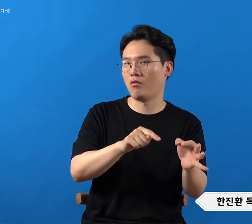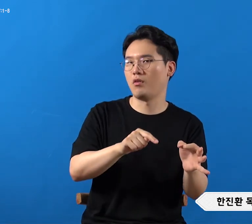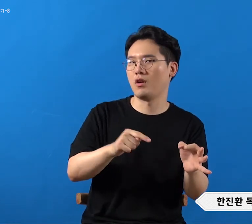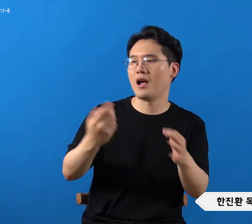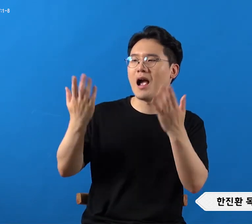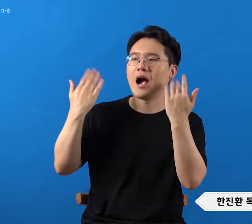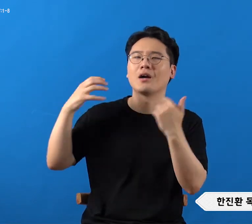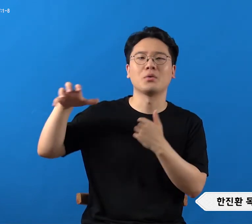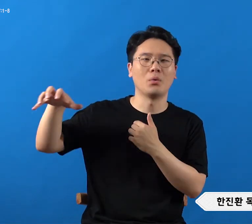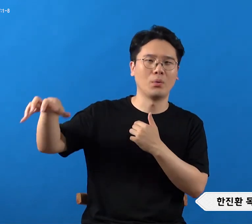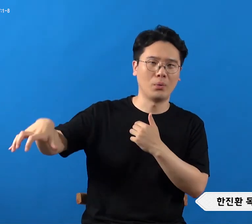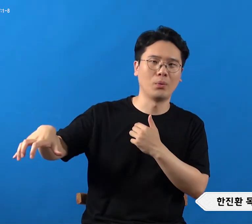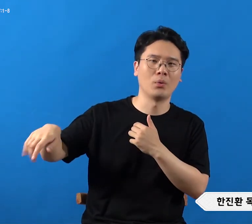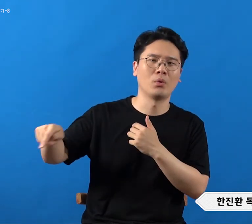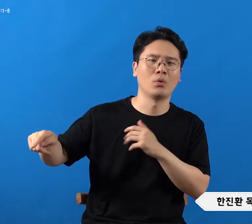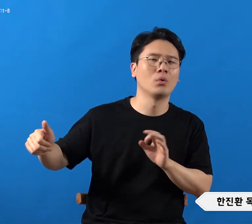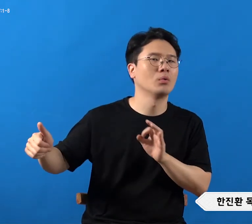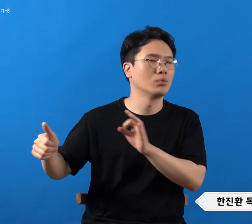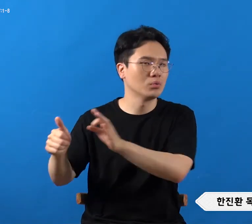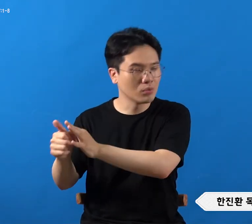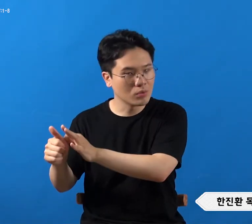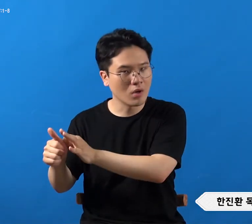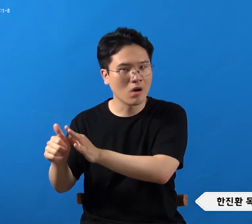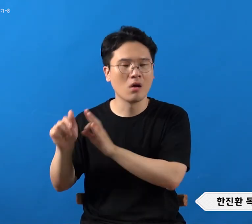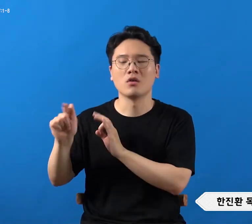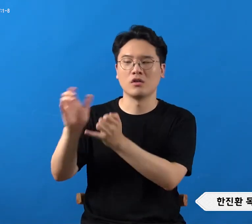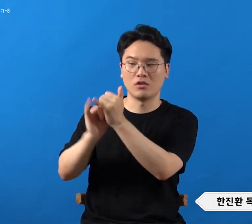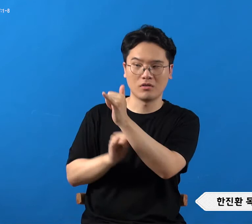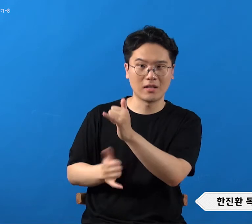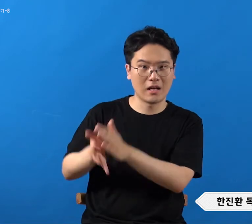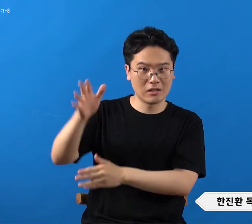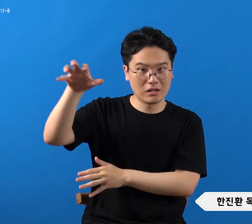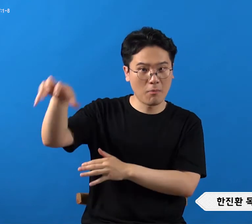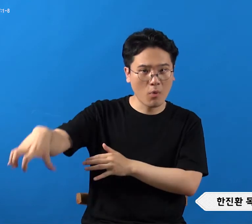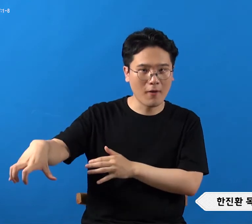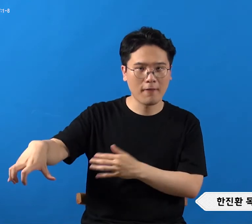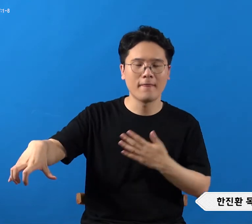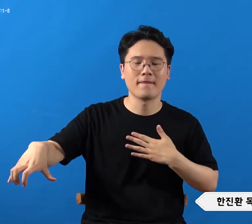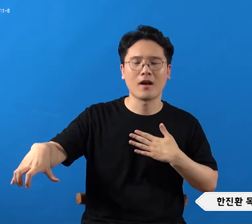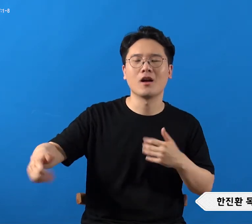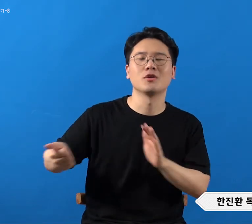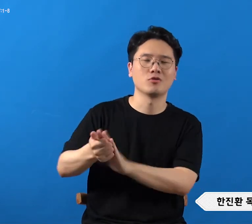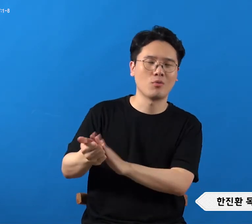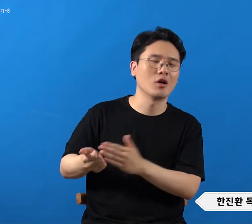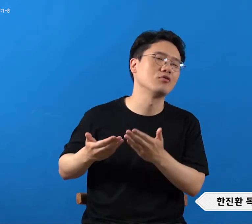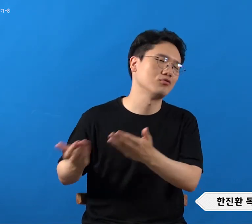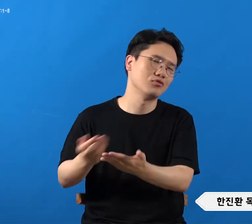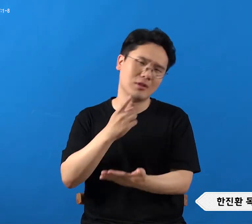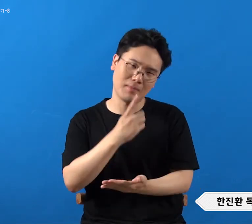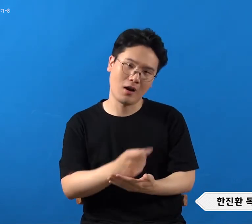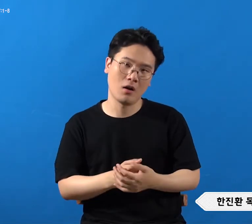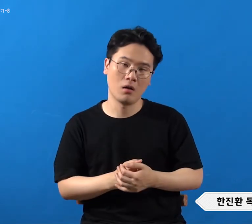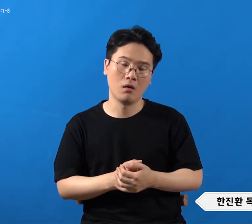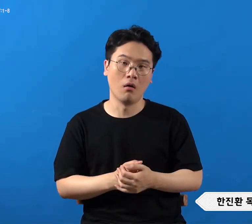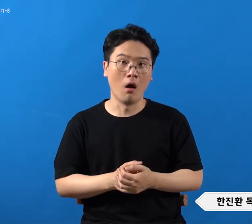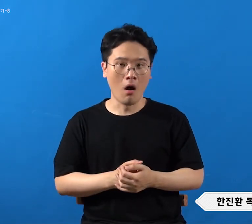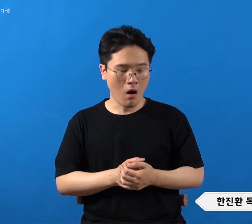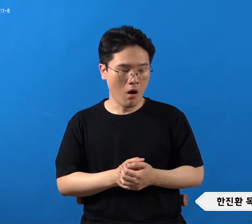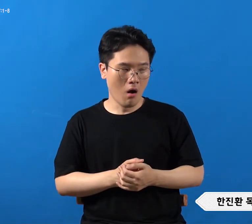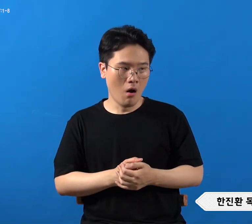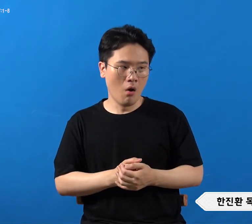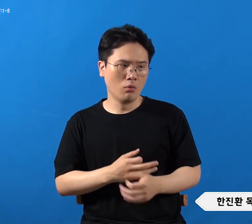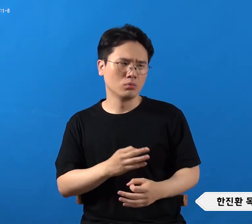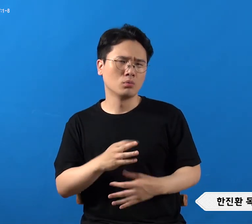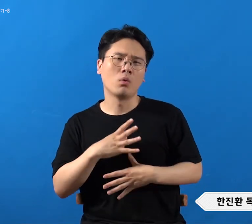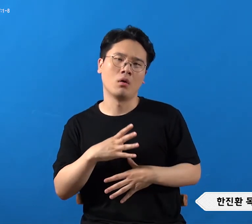그래서 당신께서 역사기념관을 한번 지어보겠다는 것입니다. 그다음 숨이 탁 막히는 것